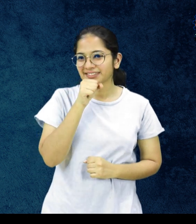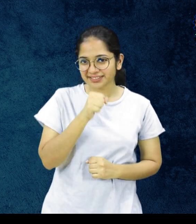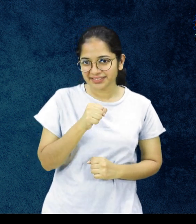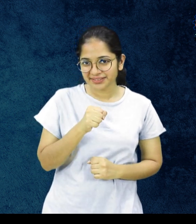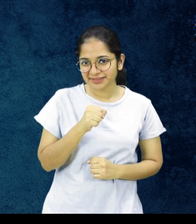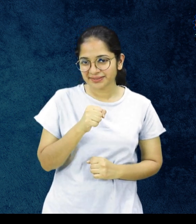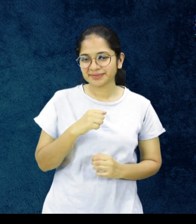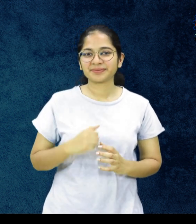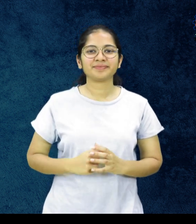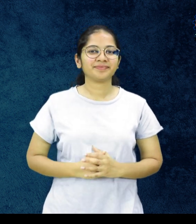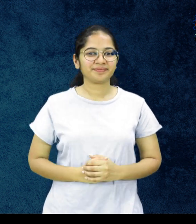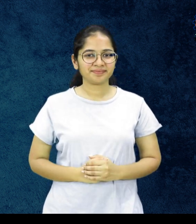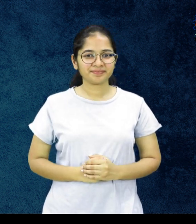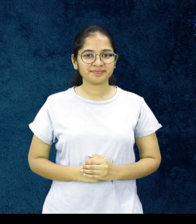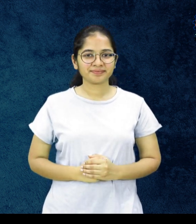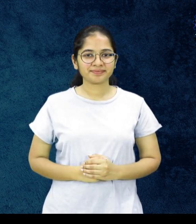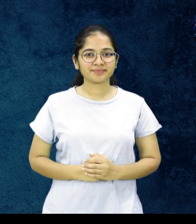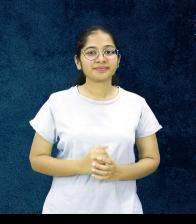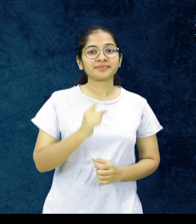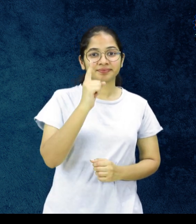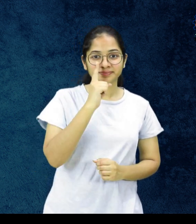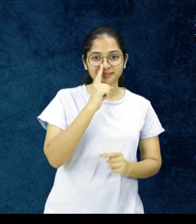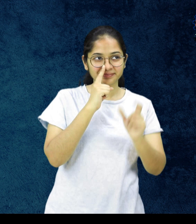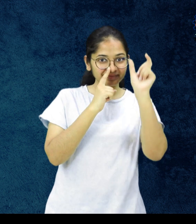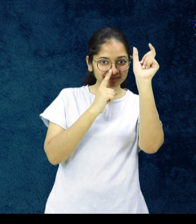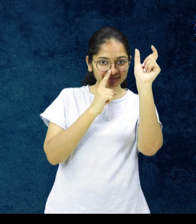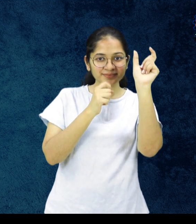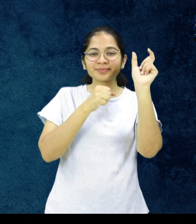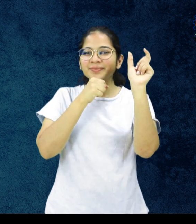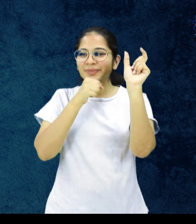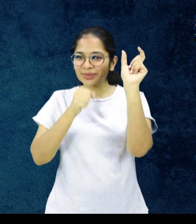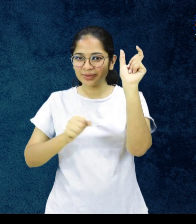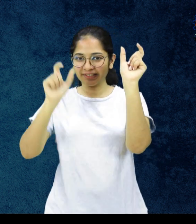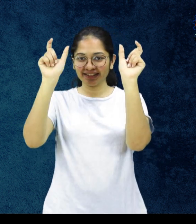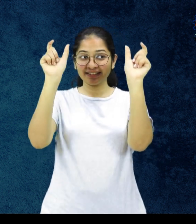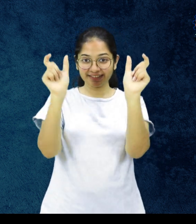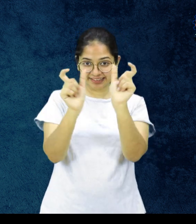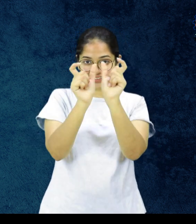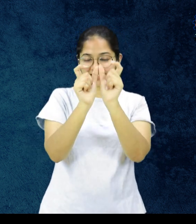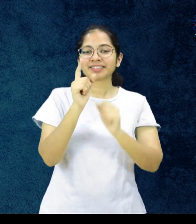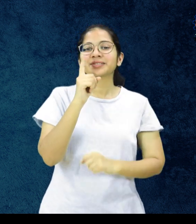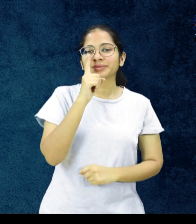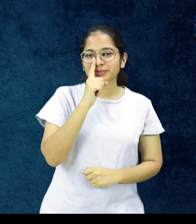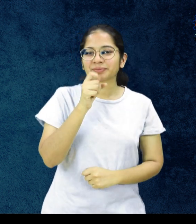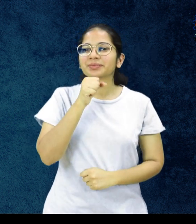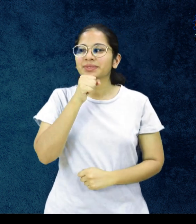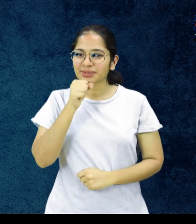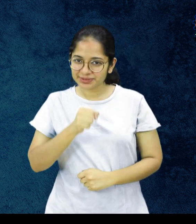दादी जी लड़की का संकेत फिर बूढ़े का संकेत दोनों